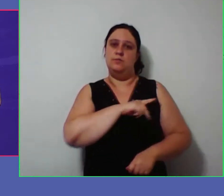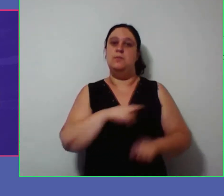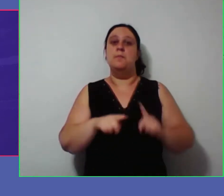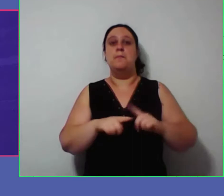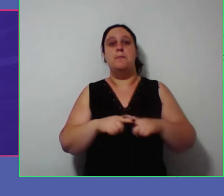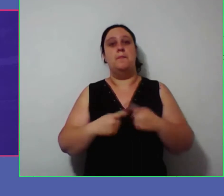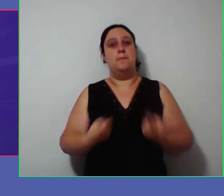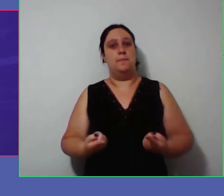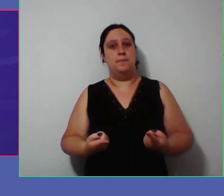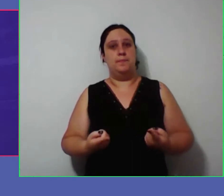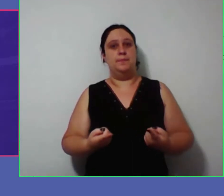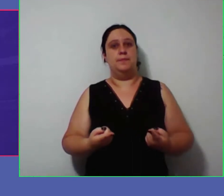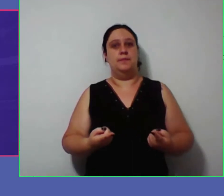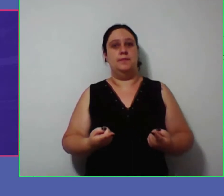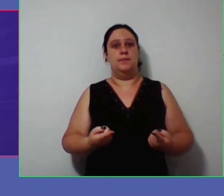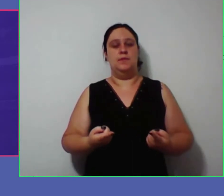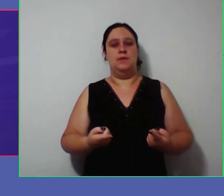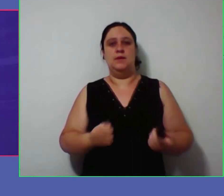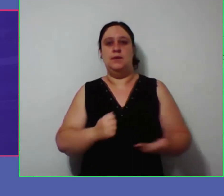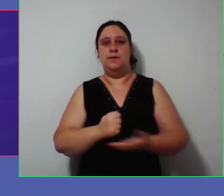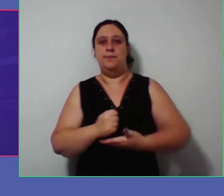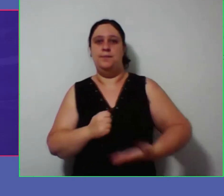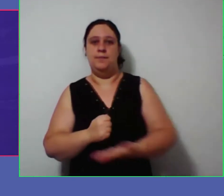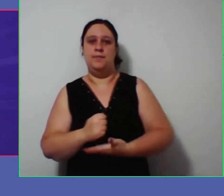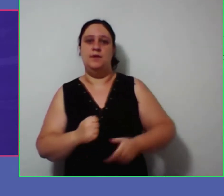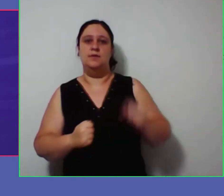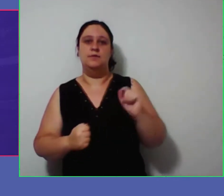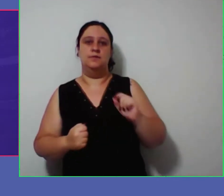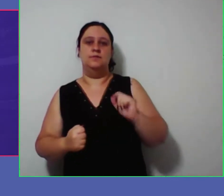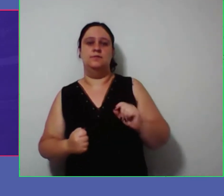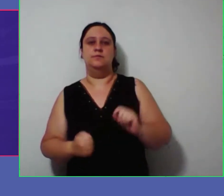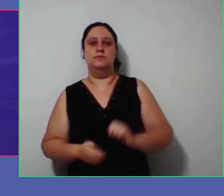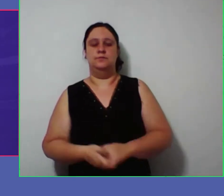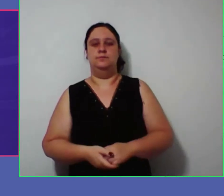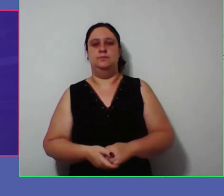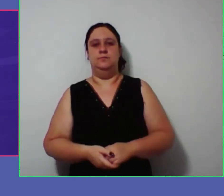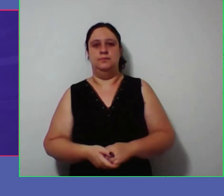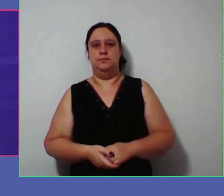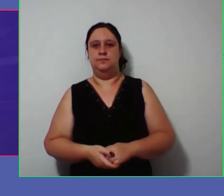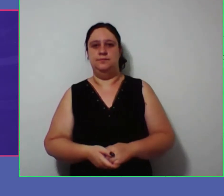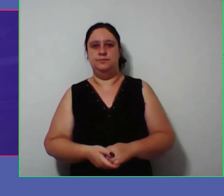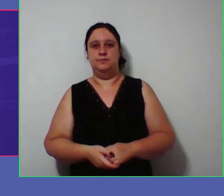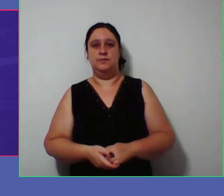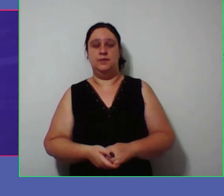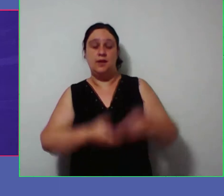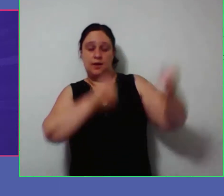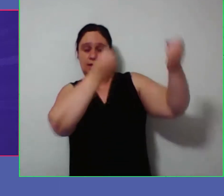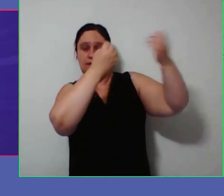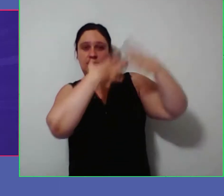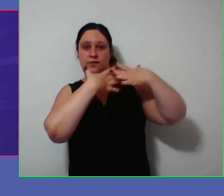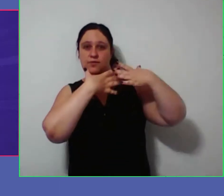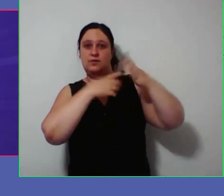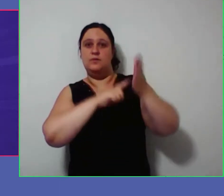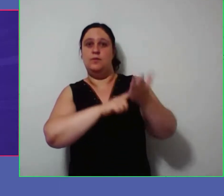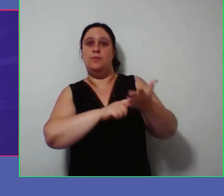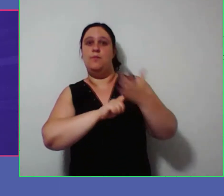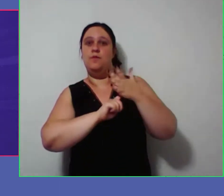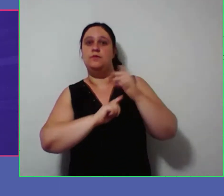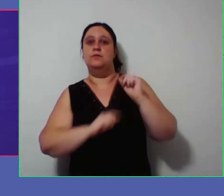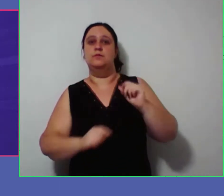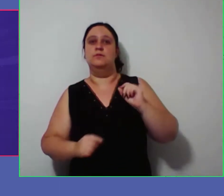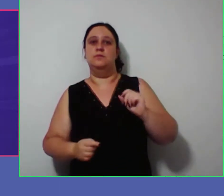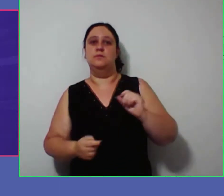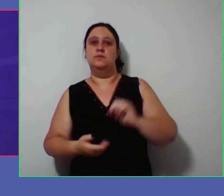esse fundamento é o quê? Essa revelação diz o quê? Essa revelação mostra